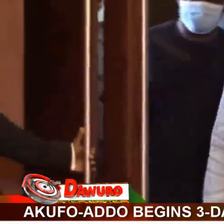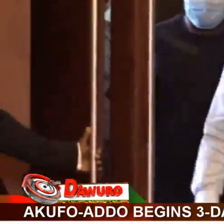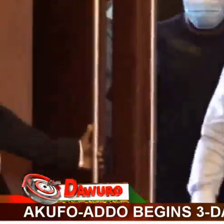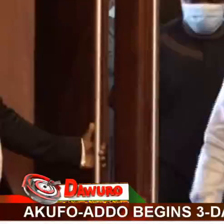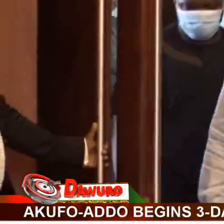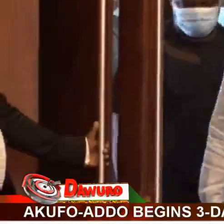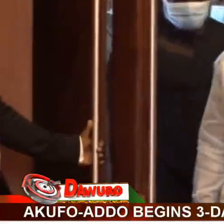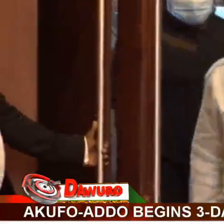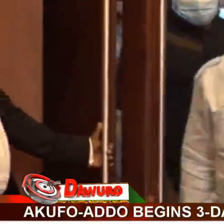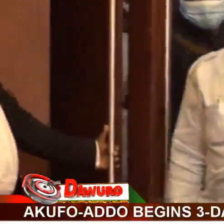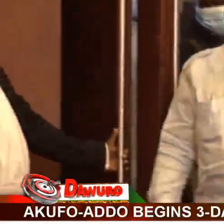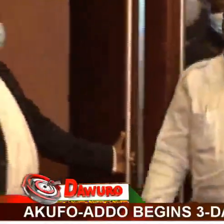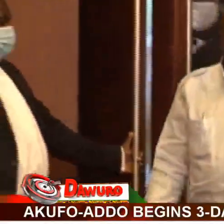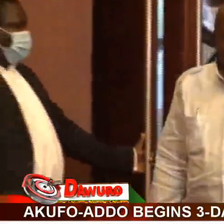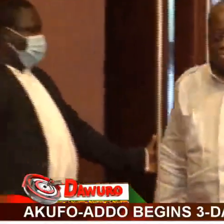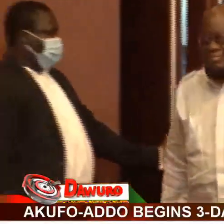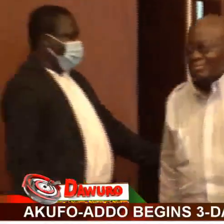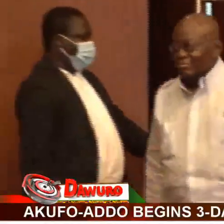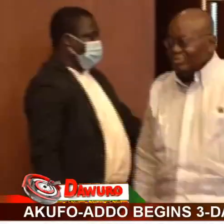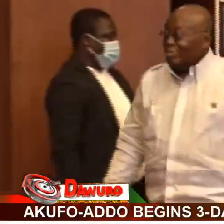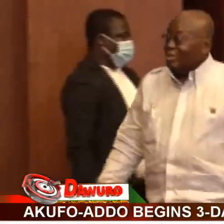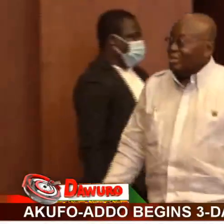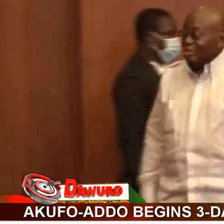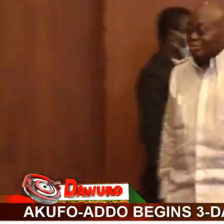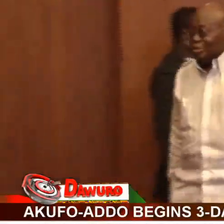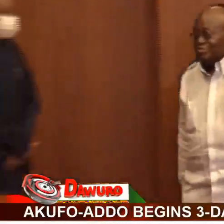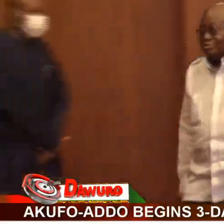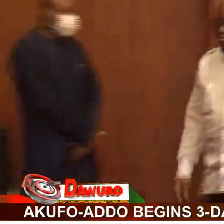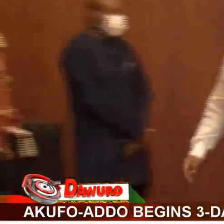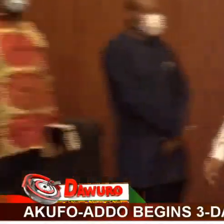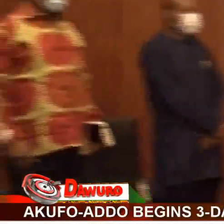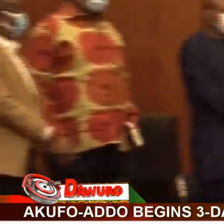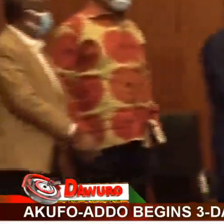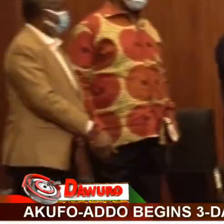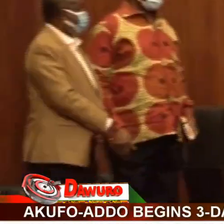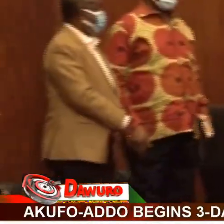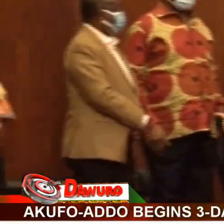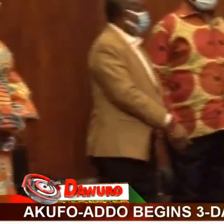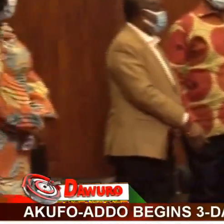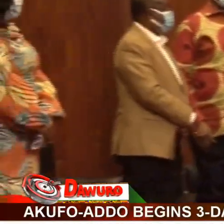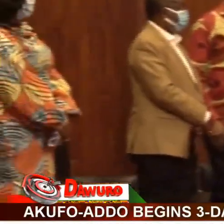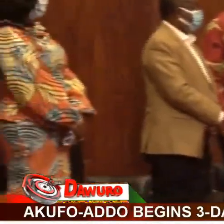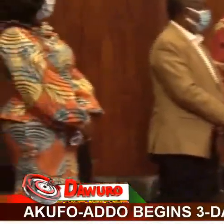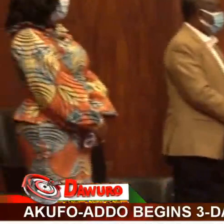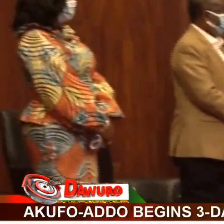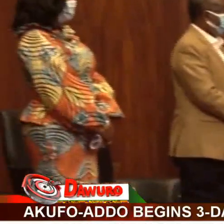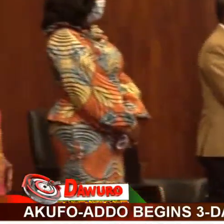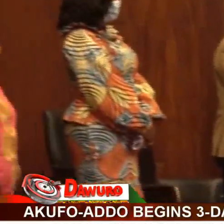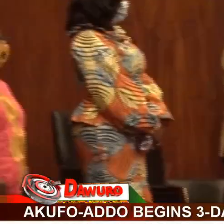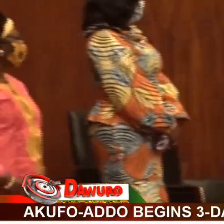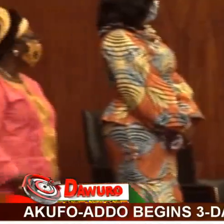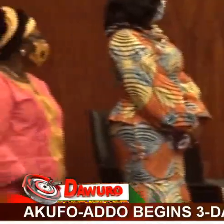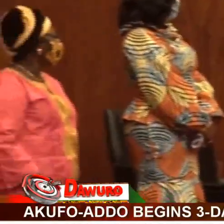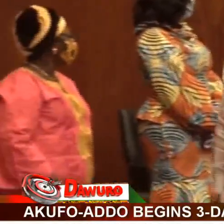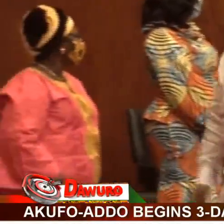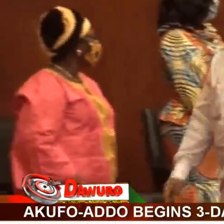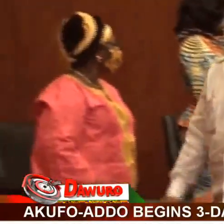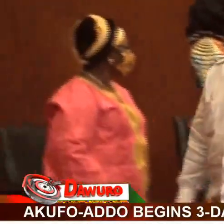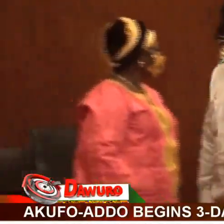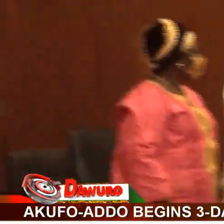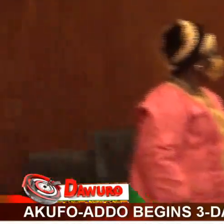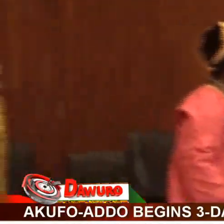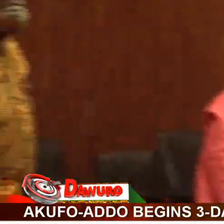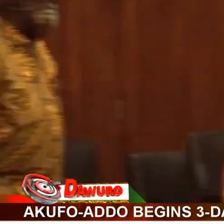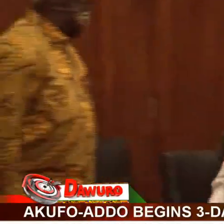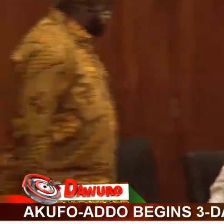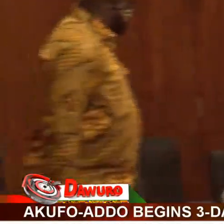eche ma Sede COVID-19 ebae no Enyia insunsan so Ewa gana yinsika seme eho tutuye so Ene omanfo abrabom no